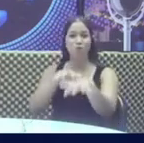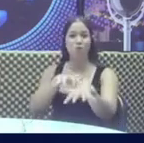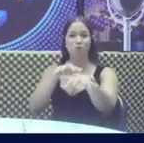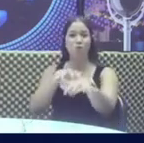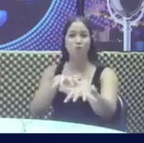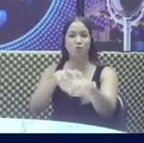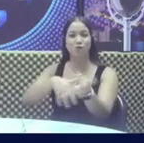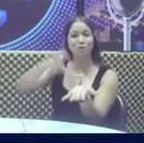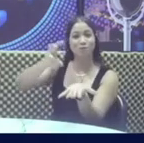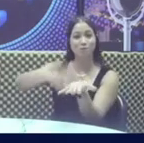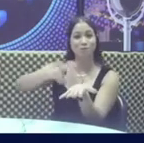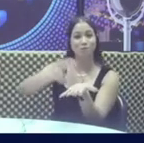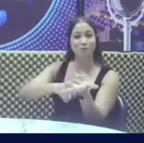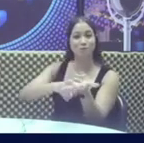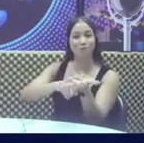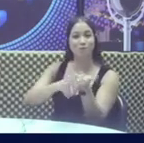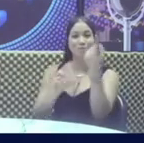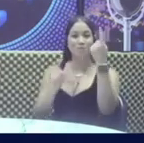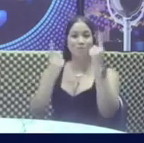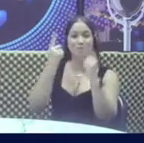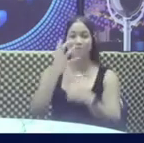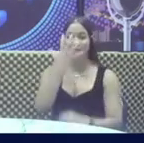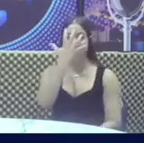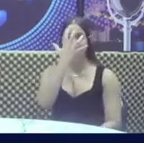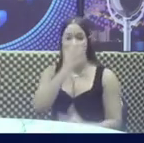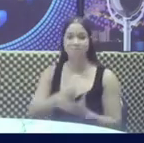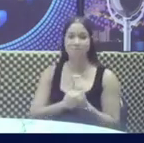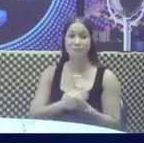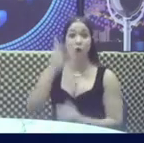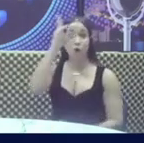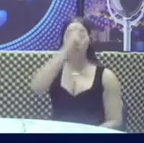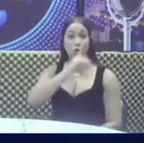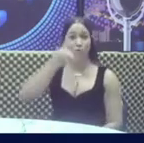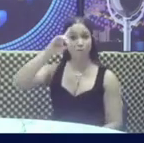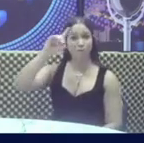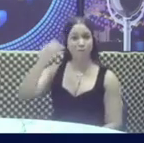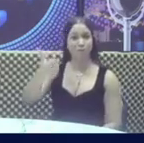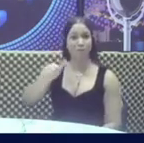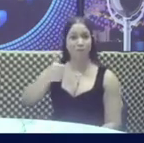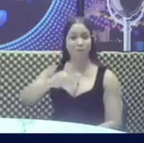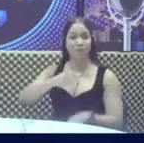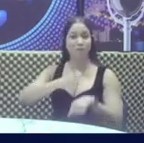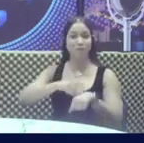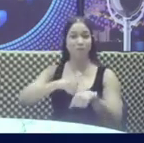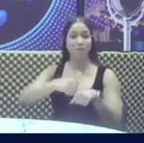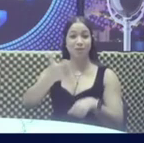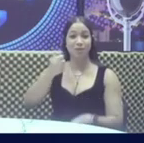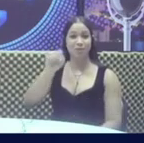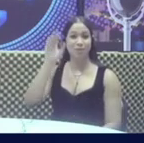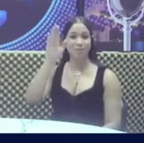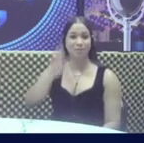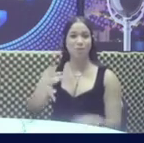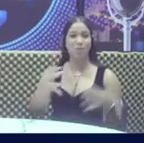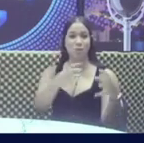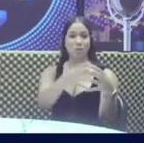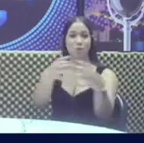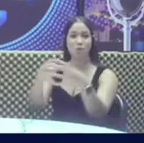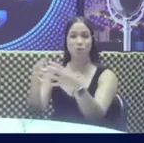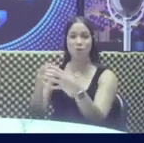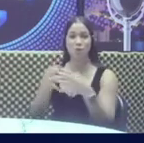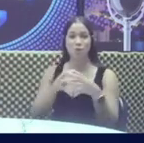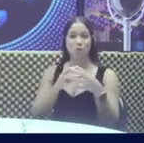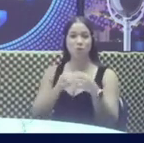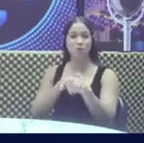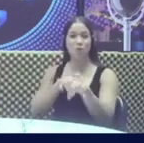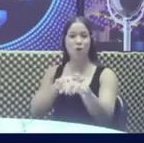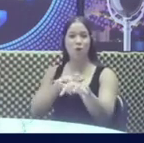bloquinhos, matinês e baile de máscaras. No domingo, dia 11, a partir das 6 da tarde, as agremiações carnavalescas